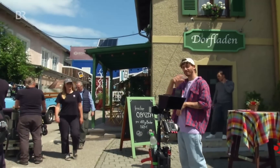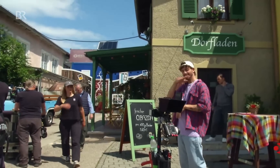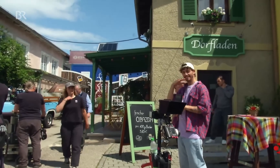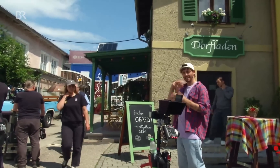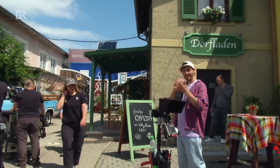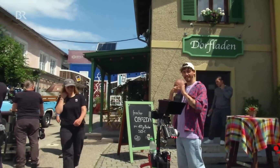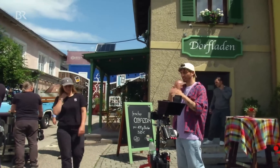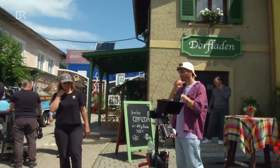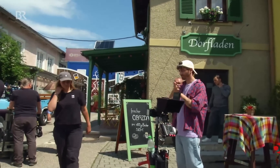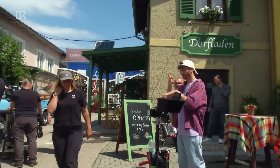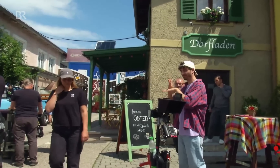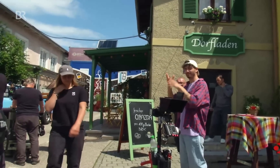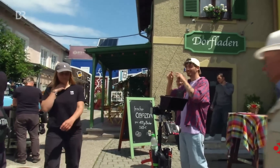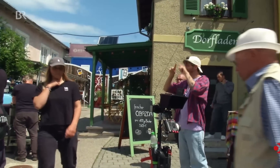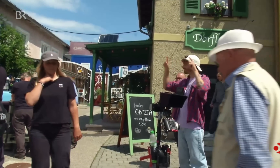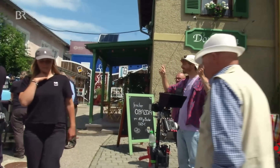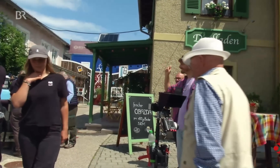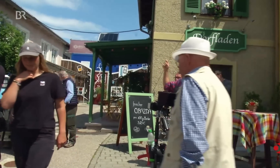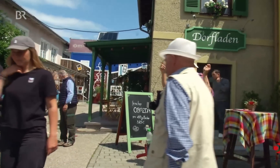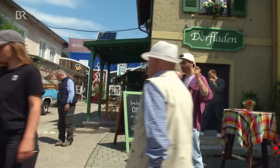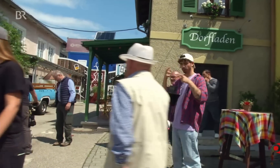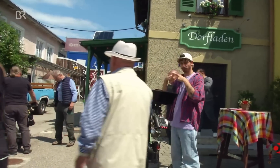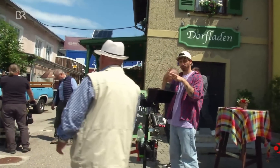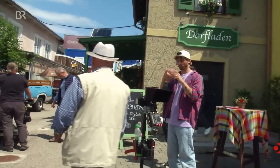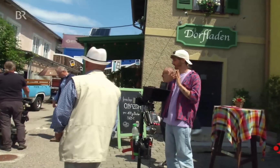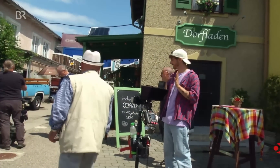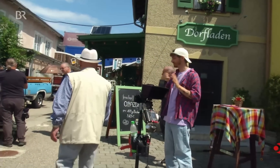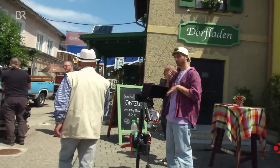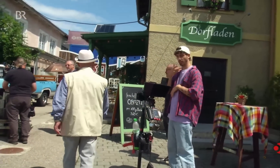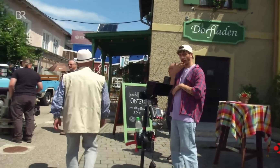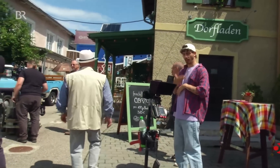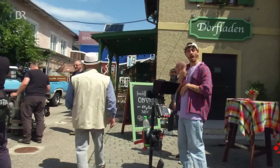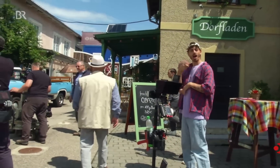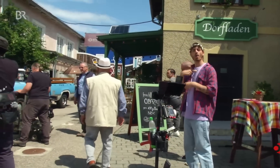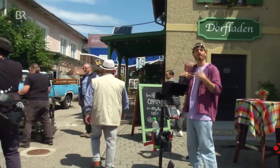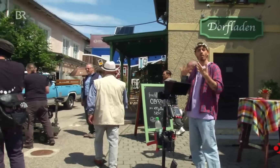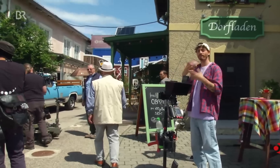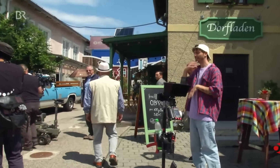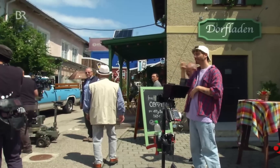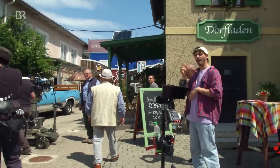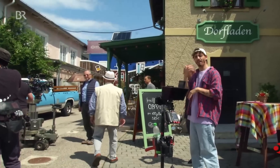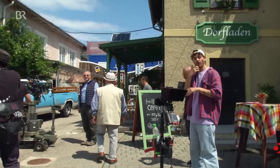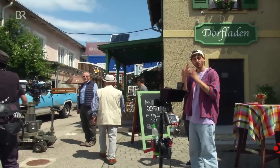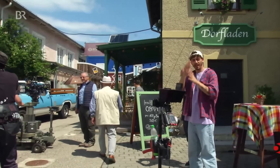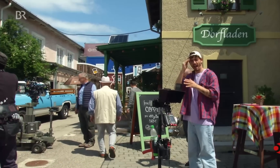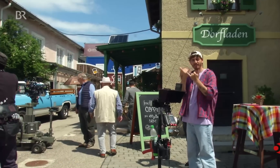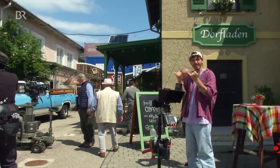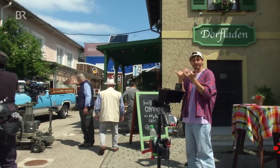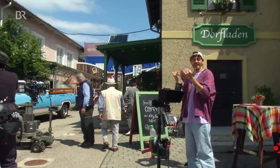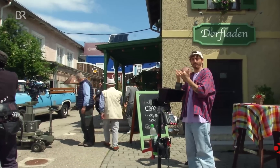Da sieht man mal die vielen Personen, Kameraleute, Technik, Licht und viele, viele mehr. Echt beeindruckend. Toll auch, dass alle Gebärden lernen wollen. Immer fragt